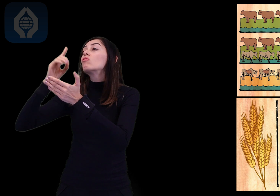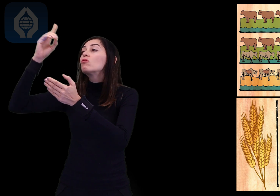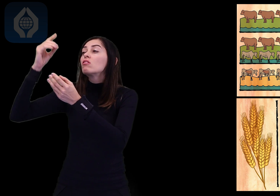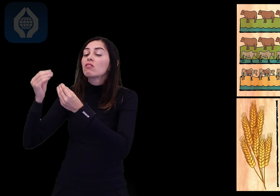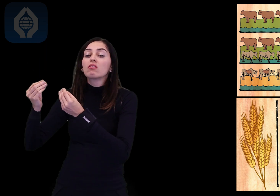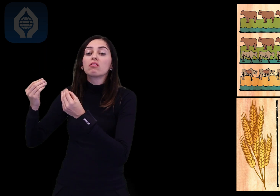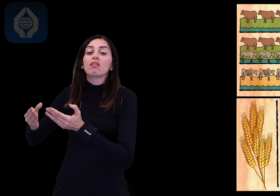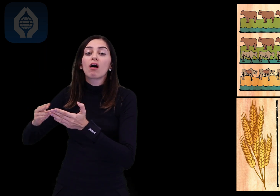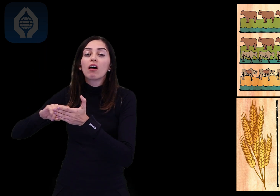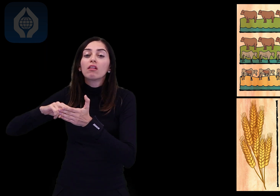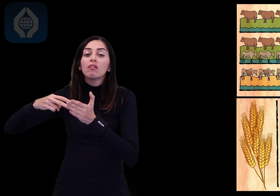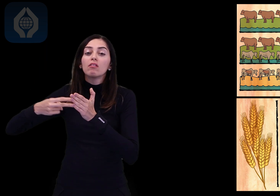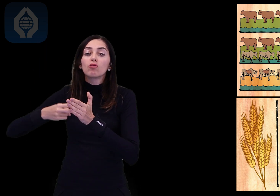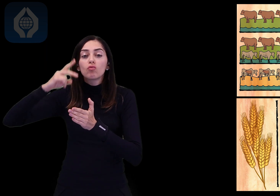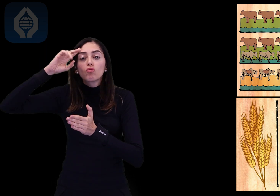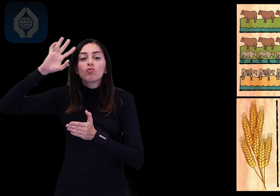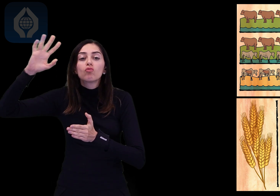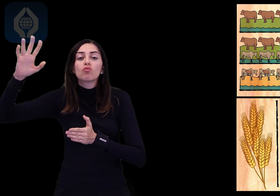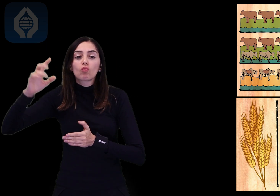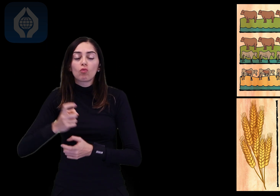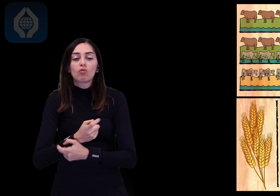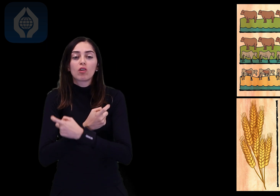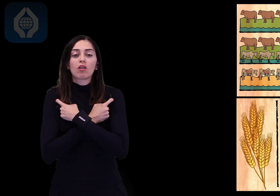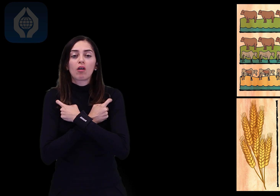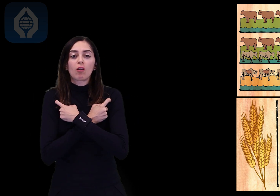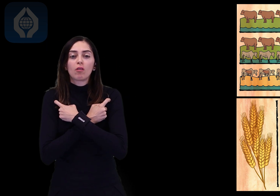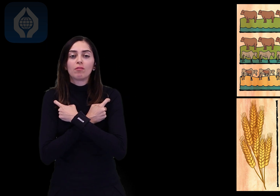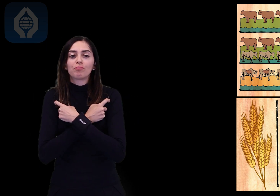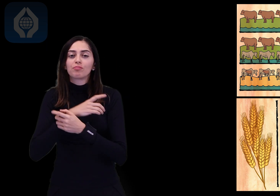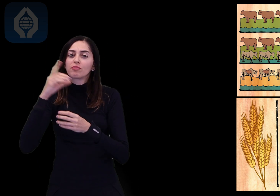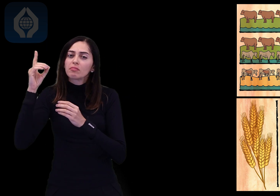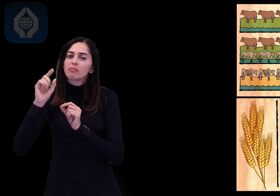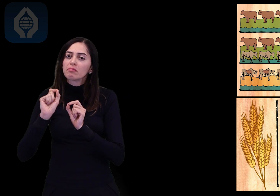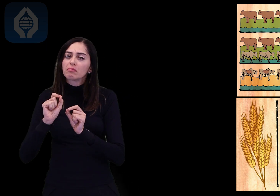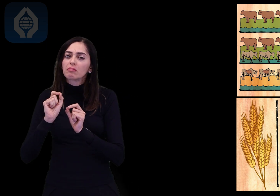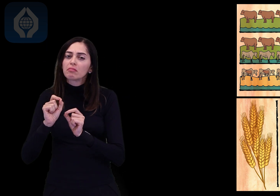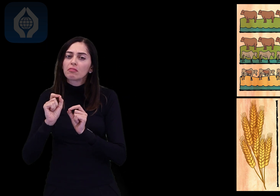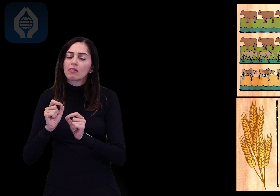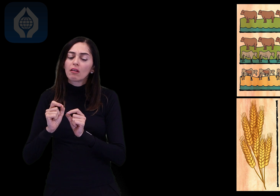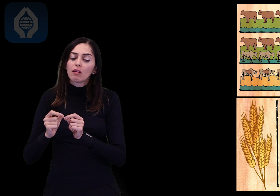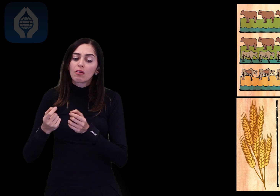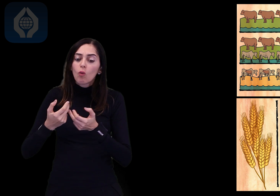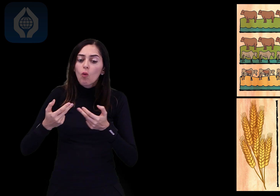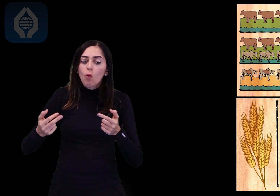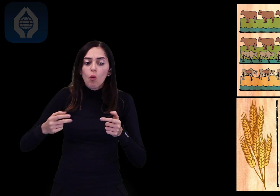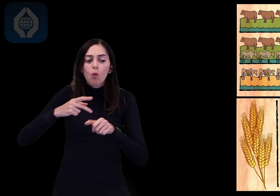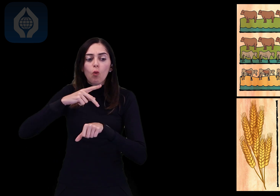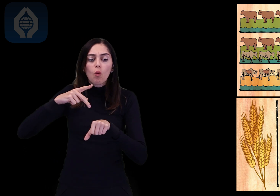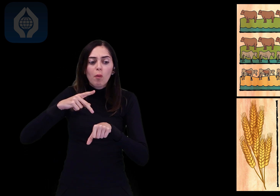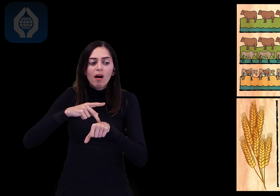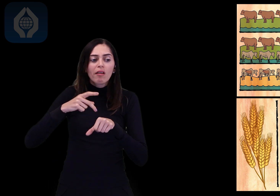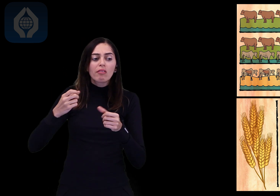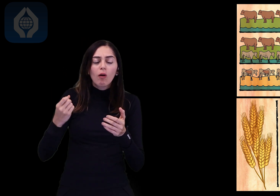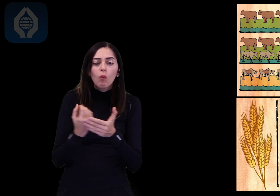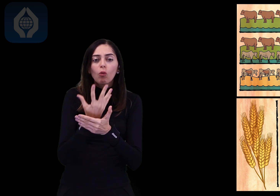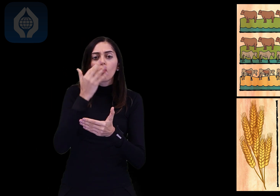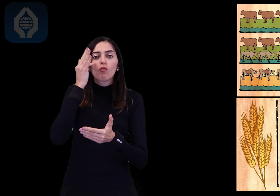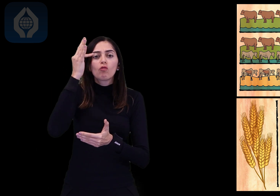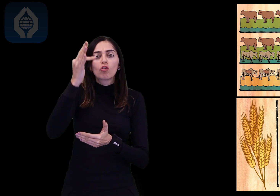deu um entendimento a José para que o rei soubesse o que estava para acontecer no seu país. Deus nunca falha com aqueles que